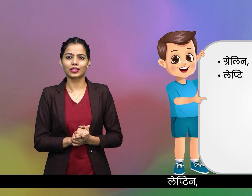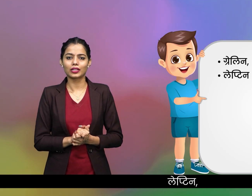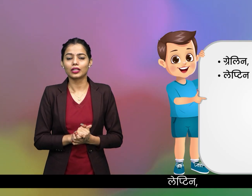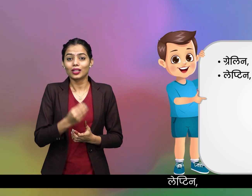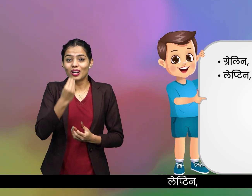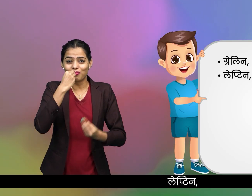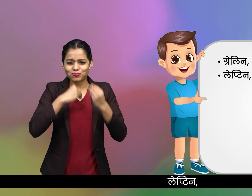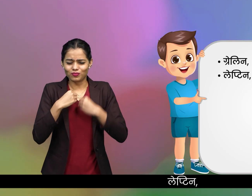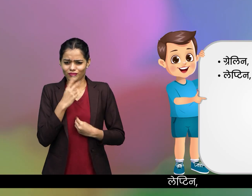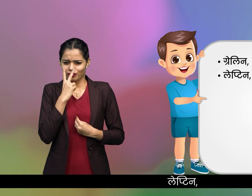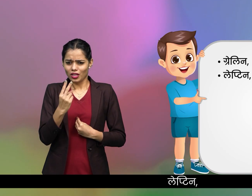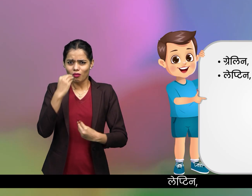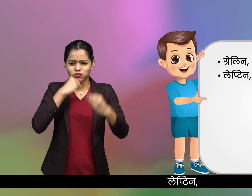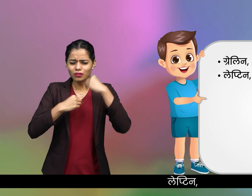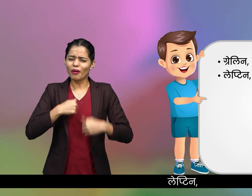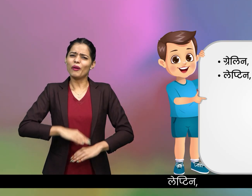लेप्टिन,